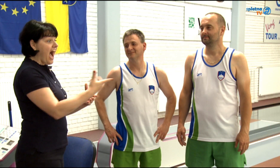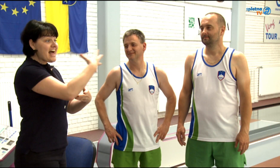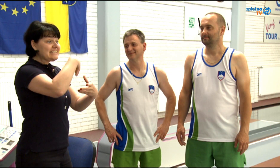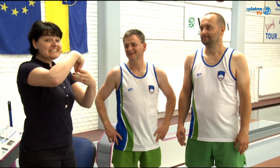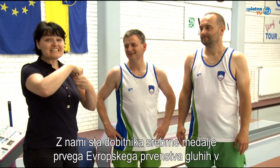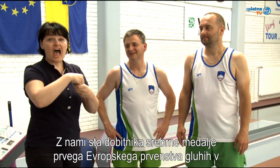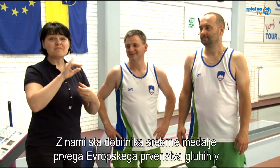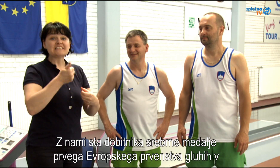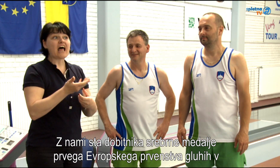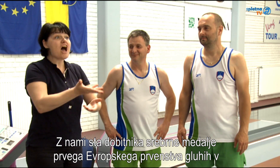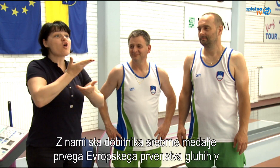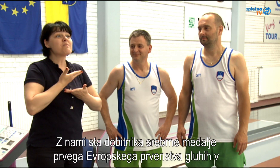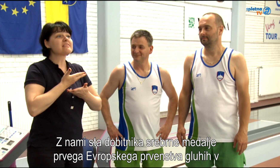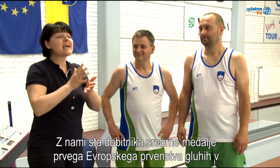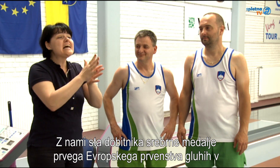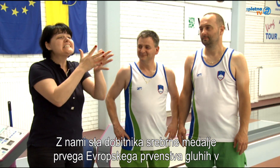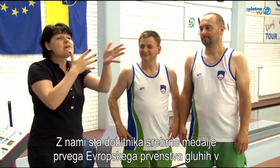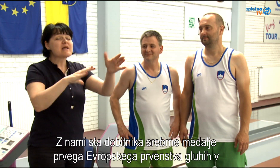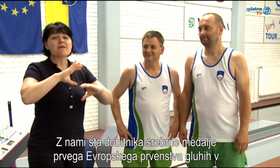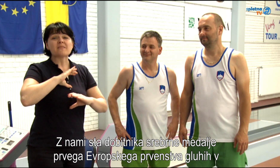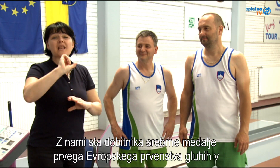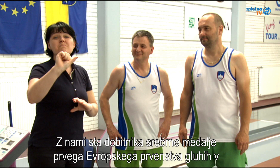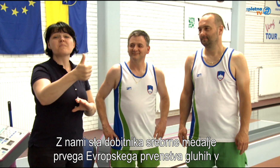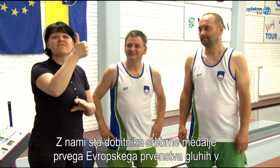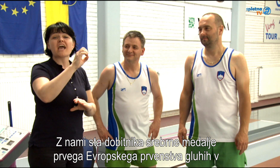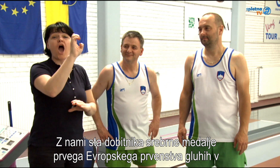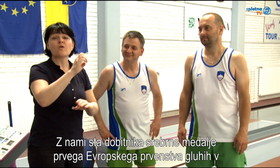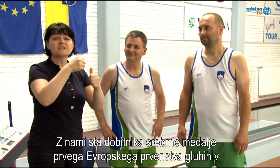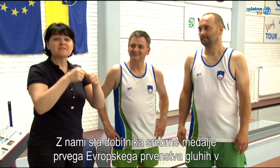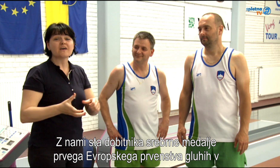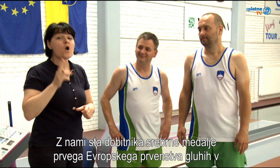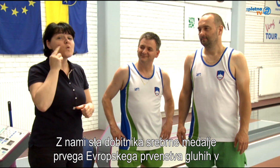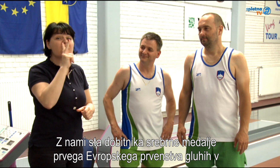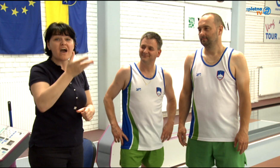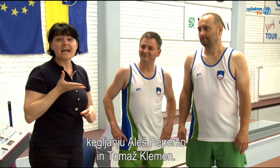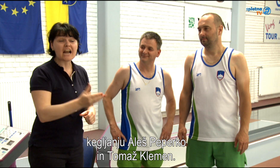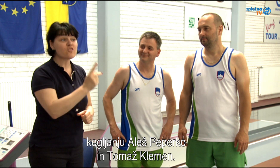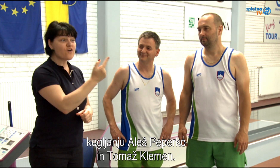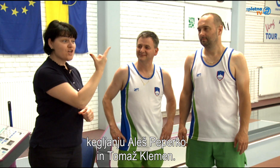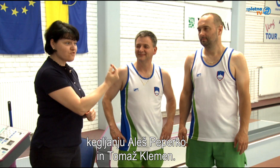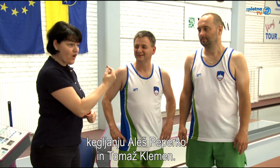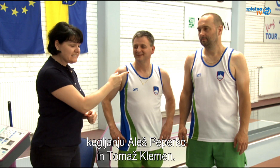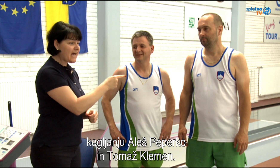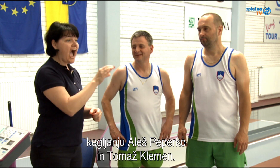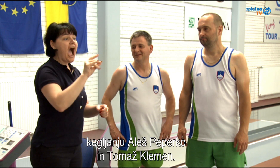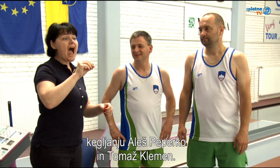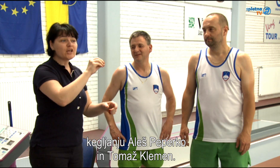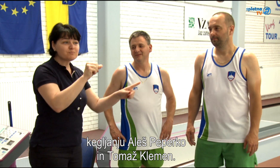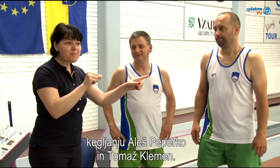Dobitnika srebrne medalje prvega evropskega prvenstva gluhih v kegljanju v dvojicah Aleš Peperko in pa